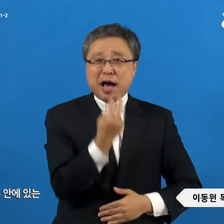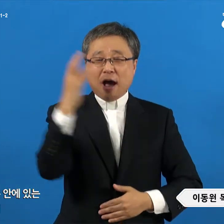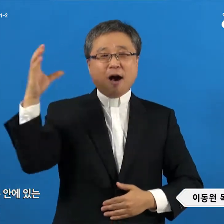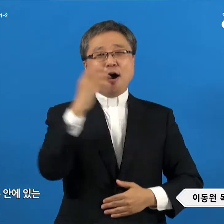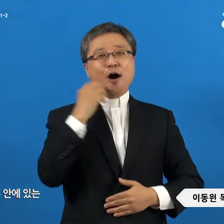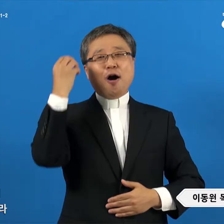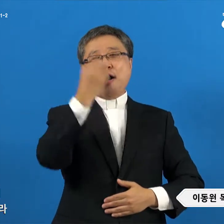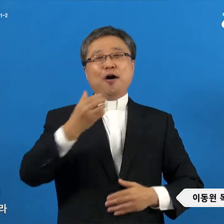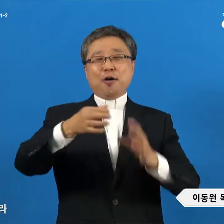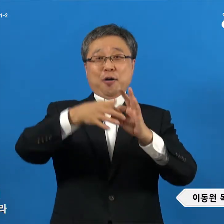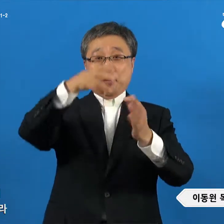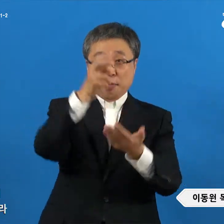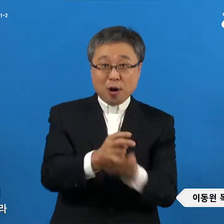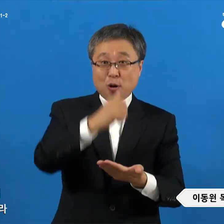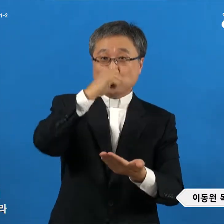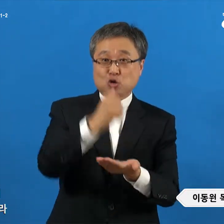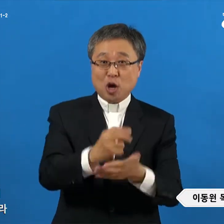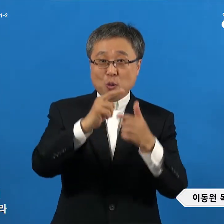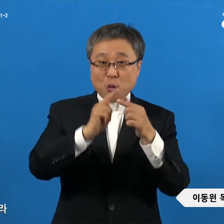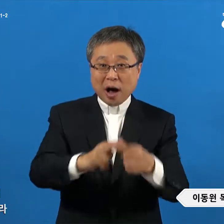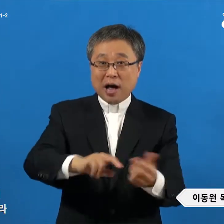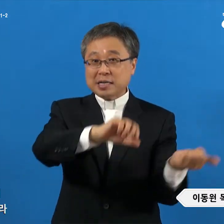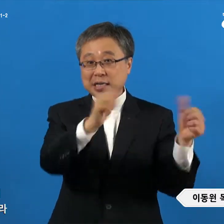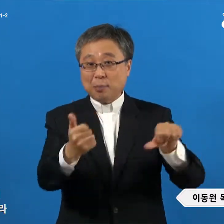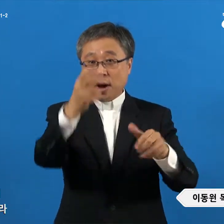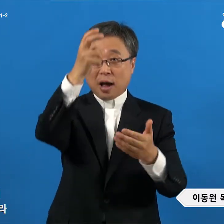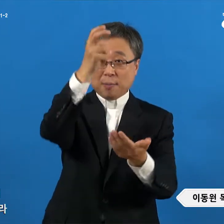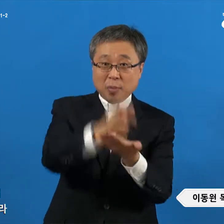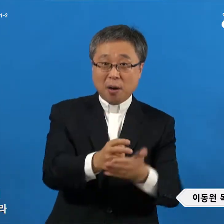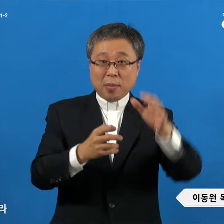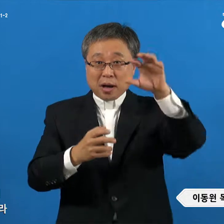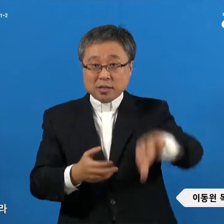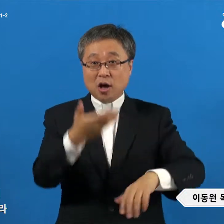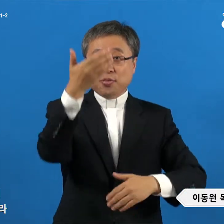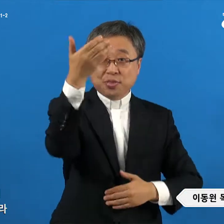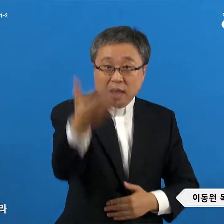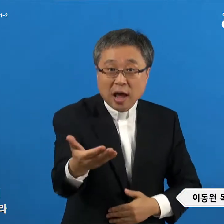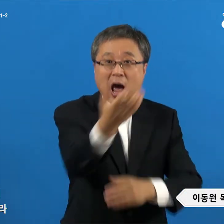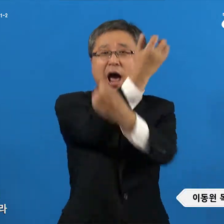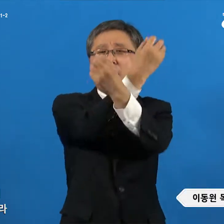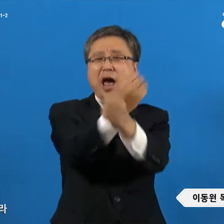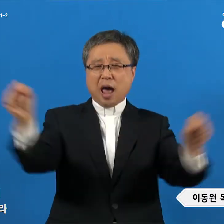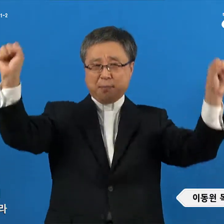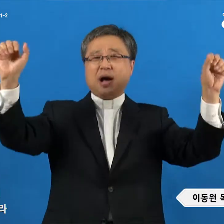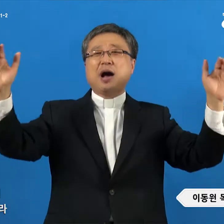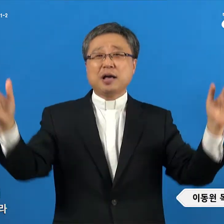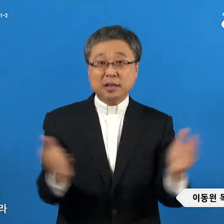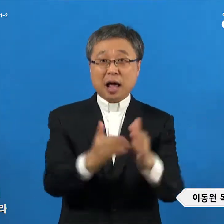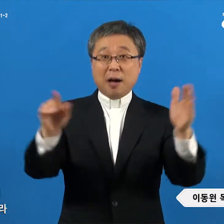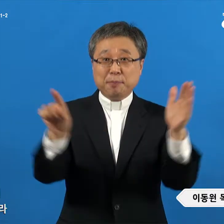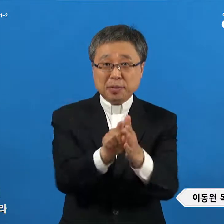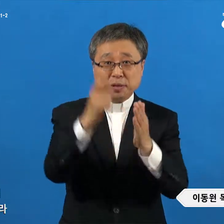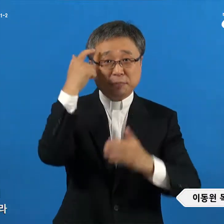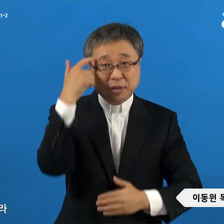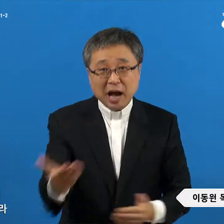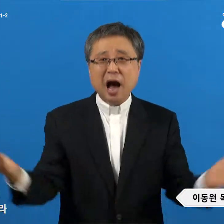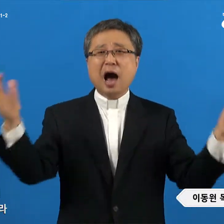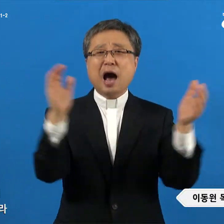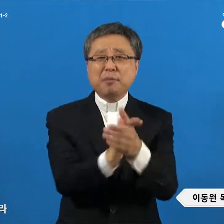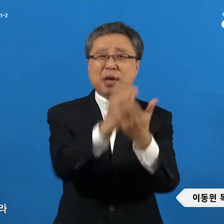법이 죄와 사망의 법에서 너를 뭐했다? 해방하였습니다. 믿으십니까? 해방했다는